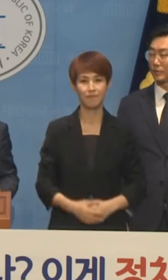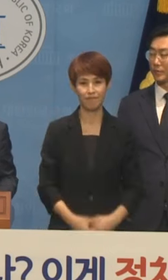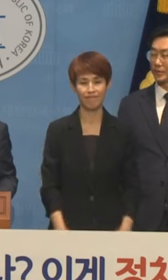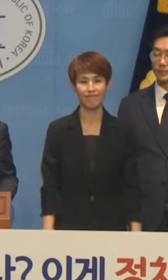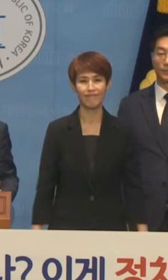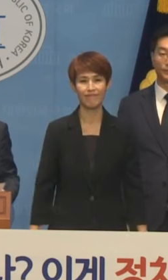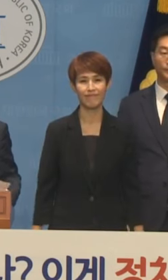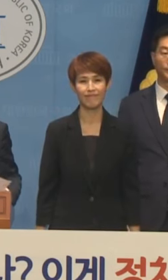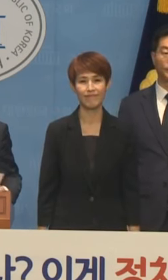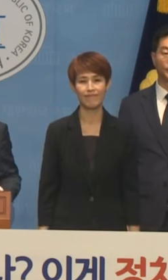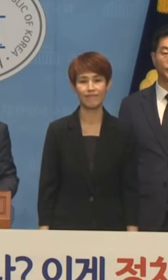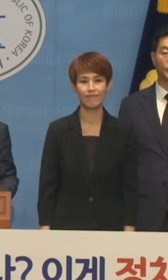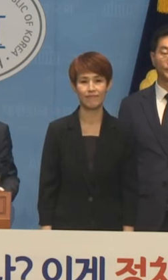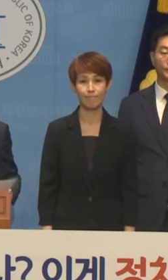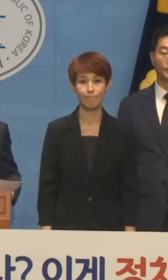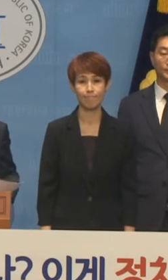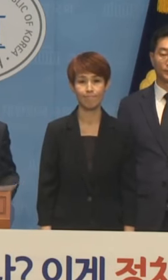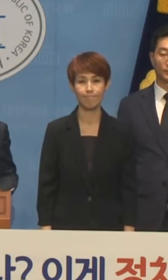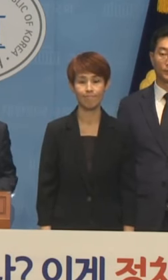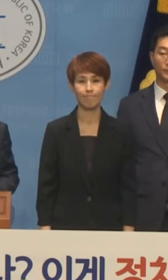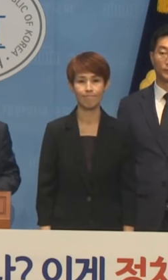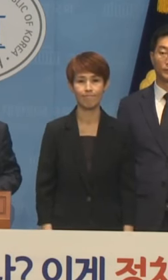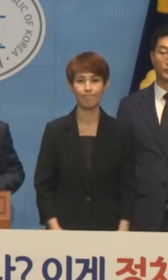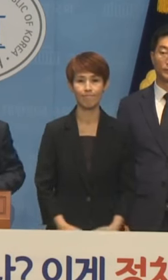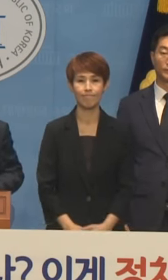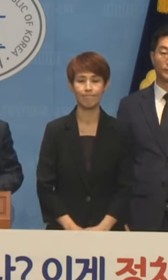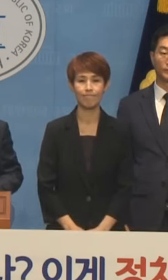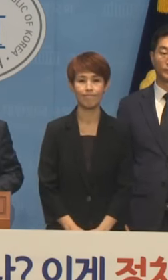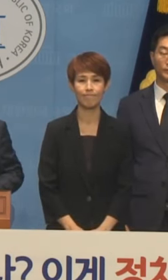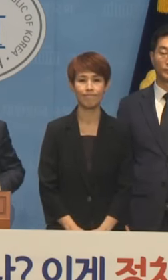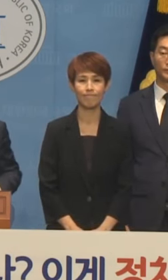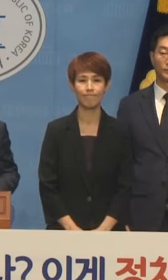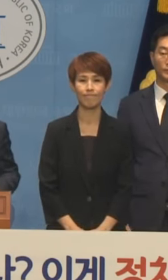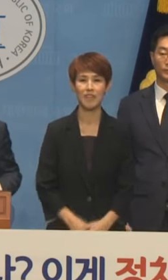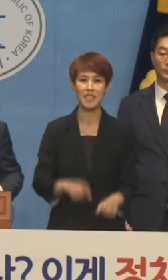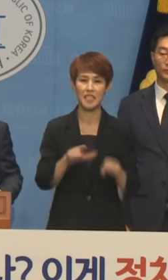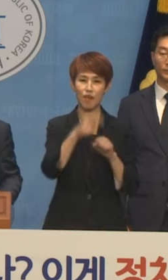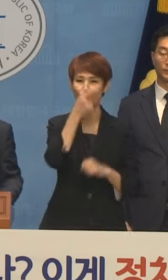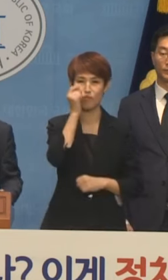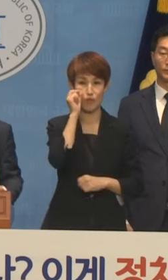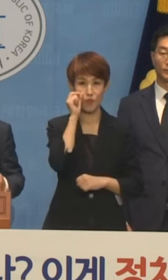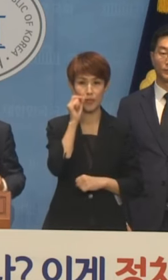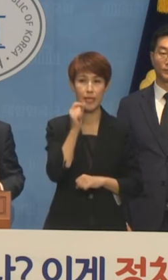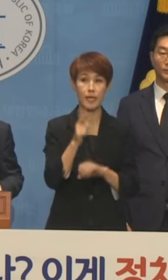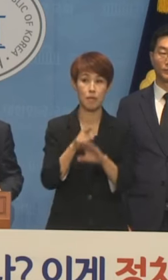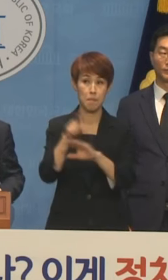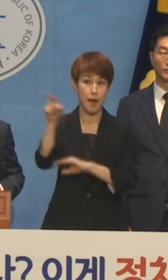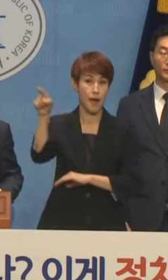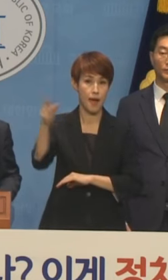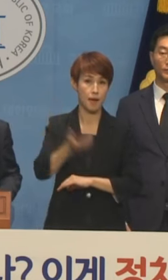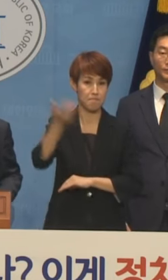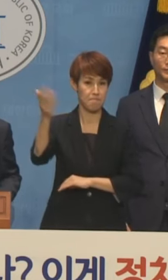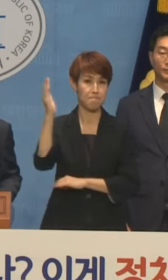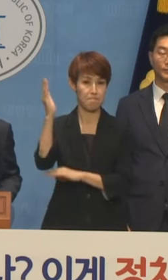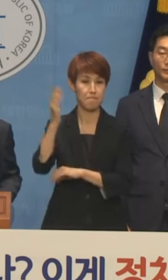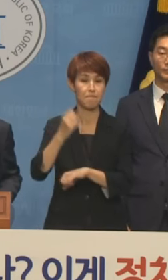백브리핑으로 이동해서 받도록 하겠습니다. 다음 기자회견에 대기하고 계셔서 2분밖에 남지 않아서 백브리핑